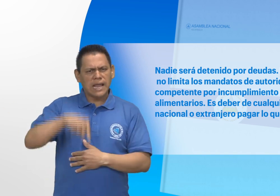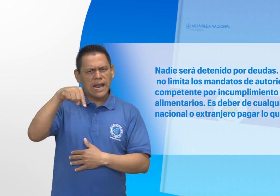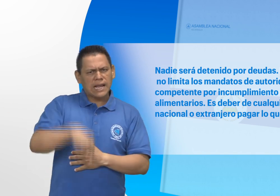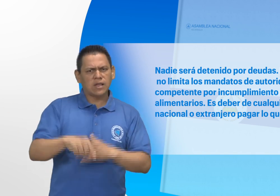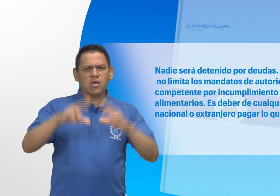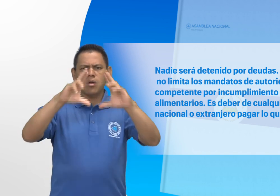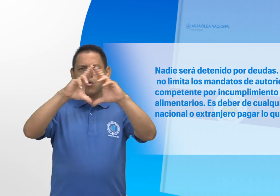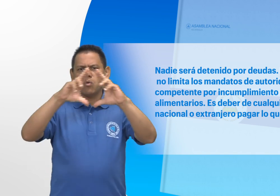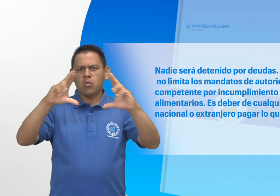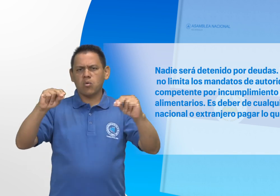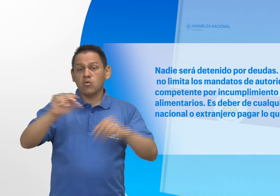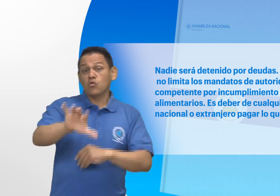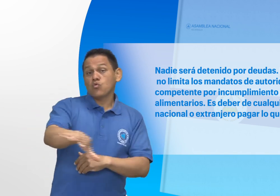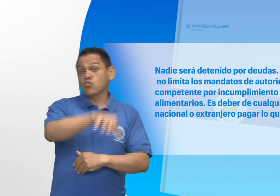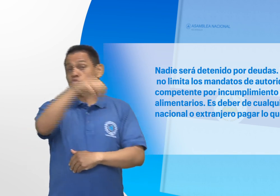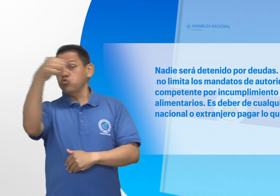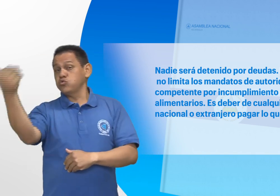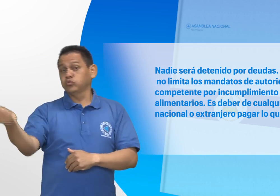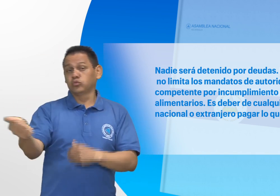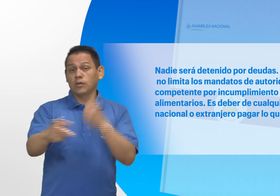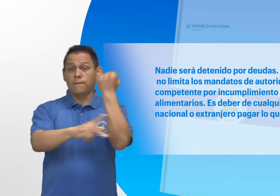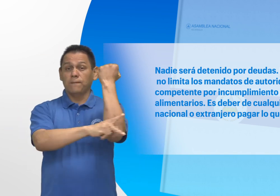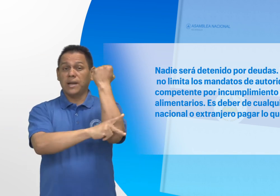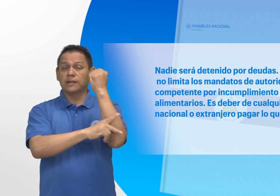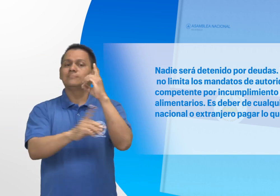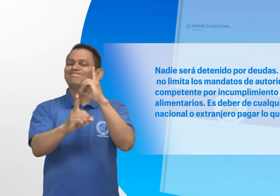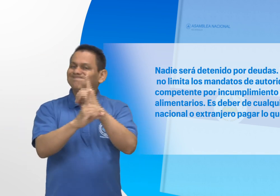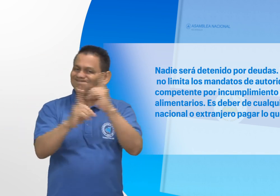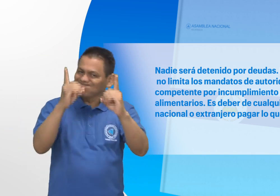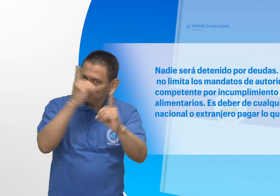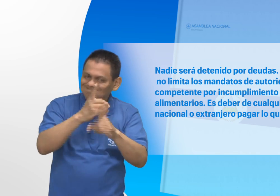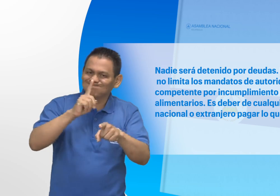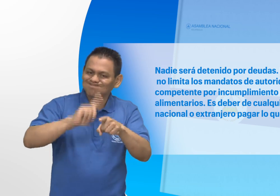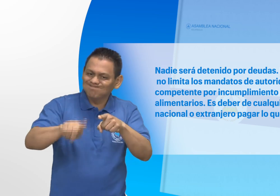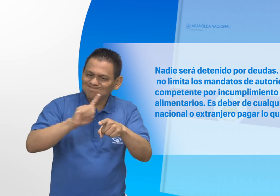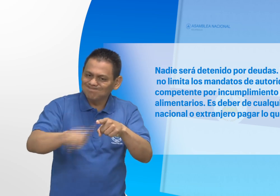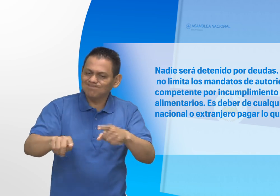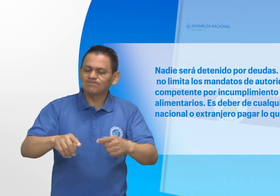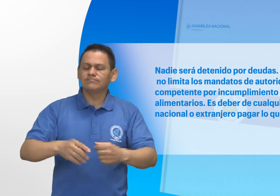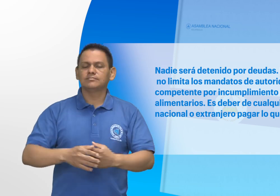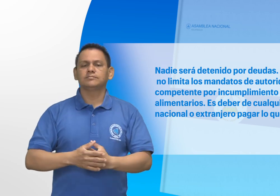nacional o extranjero pagar lo que adeuda.